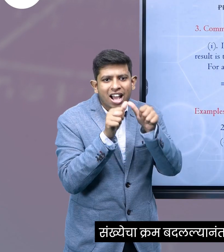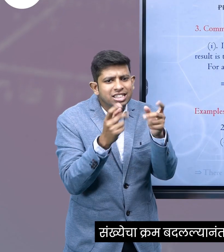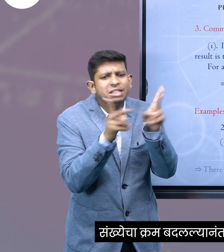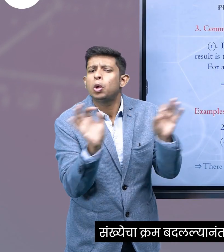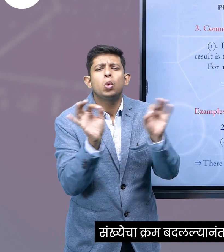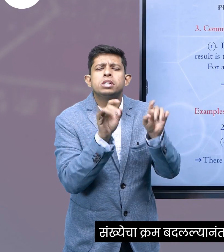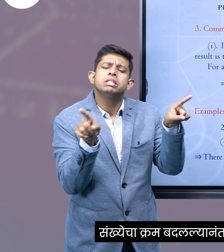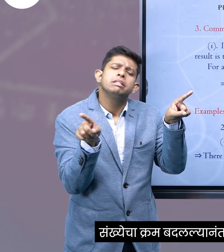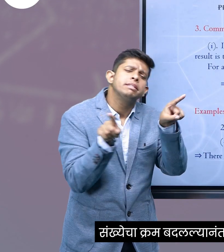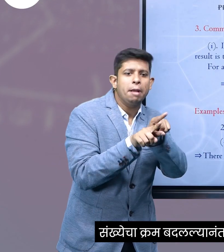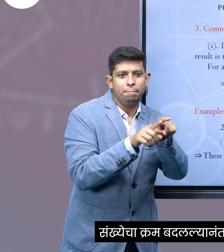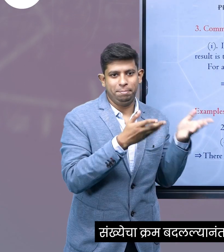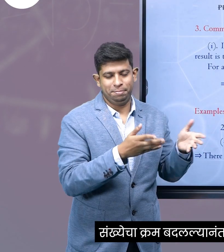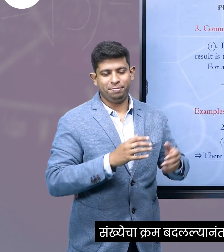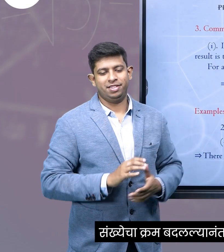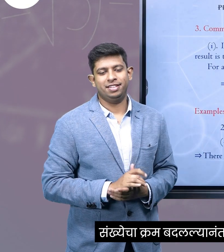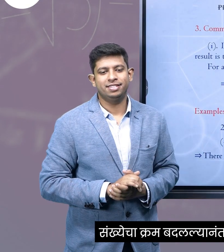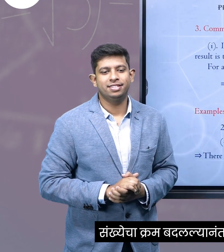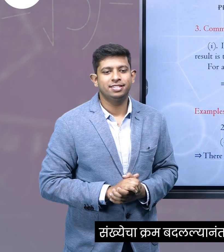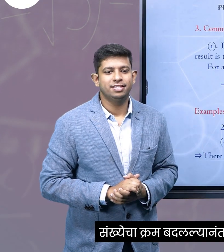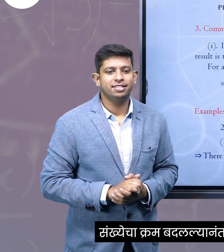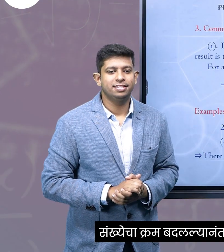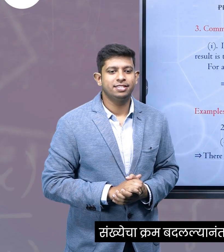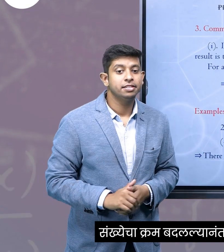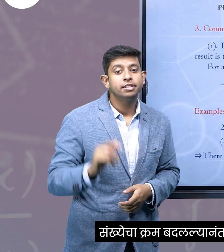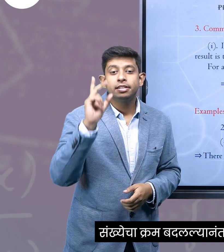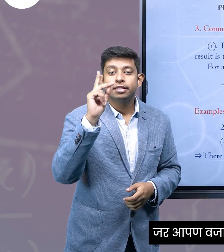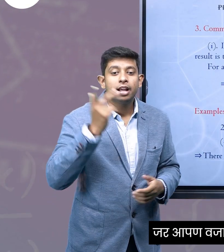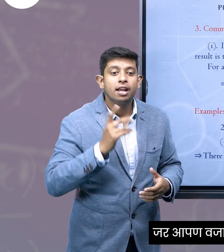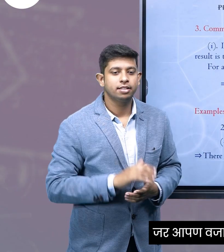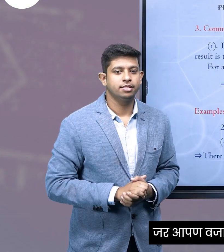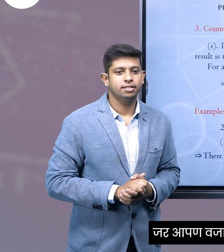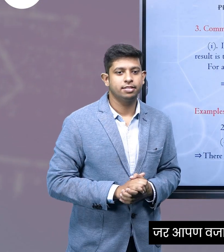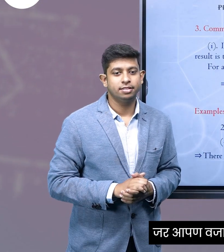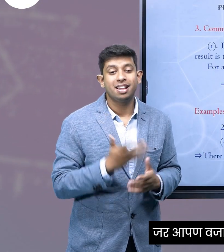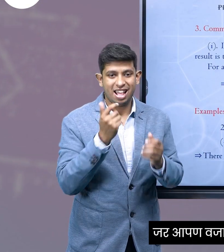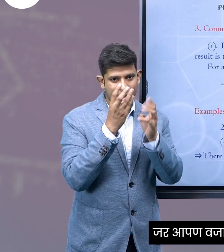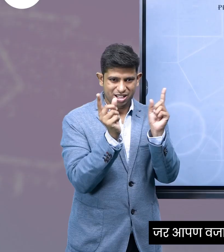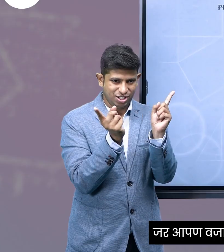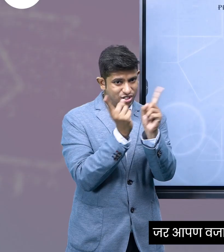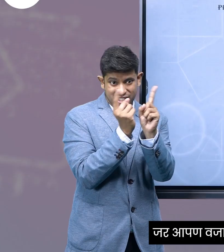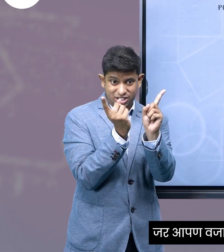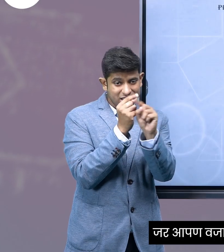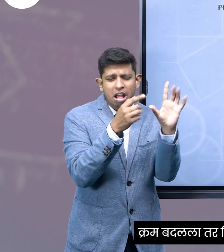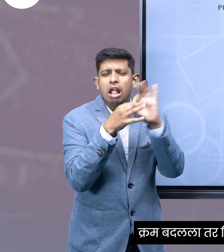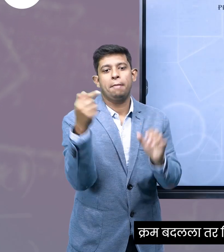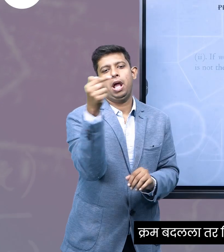संख्येचा क्रम बदलल्यानंतर उत्तरात कोणताही फरक राहत नाही. दुसरा, जर आपण वजाबाकी करताना पूर्णांकांची